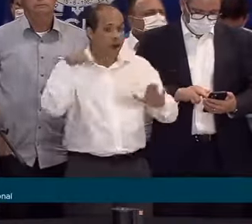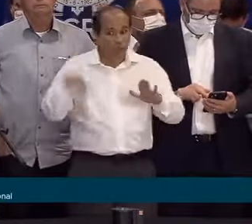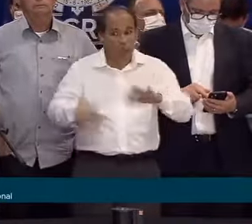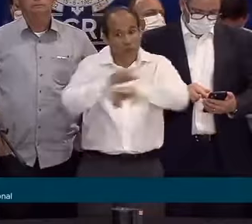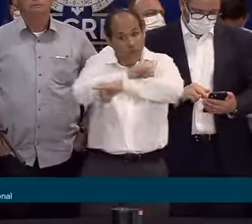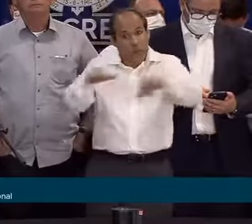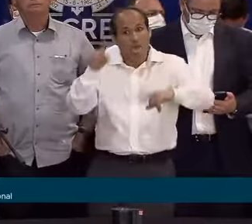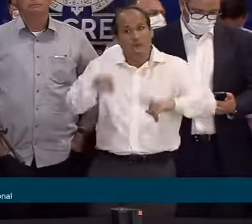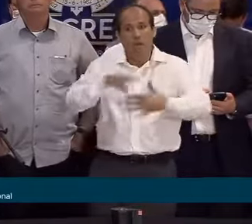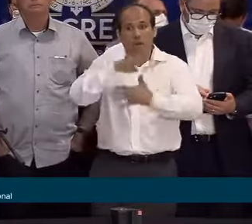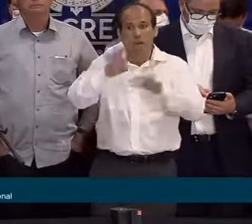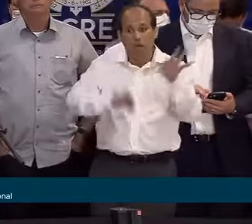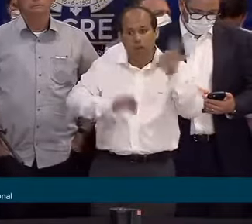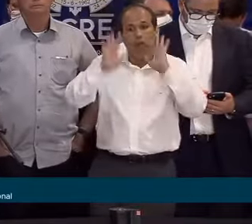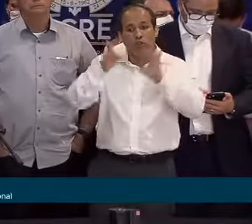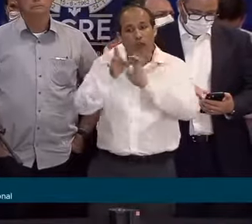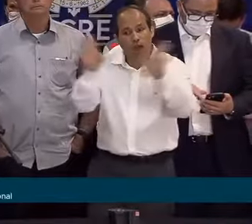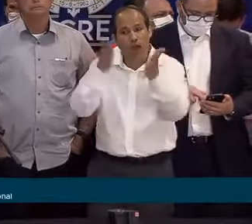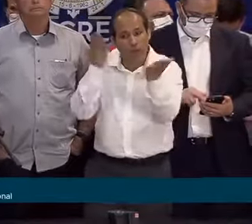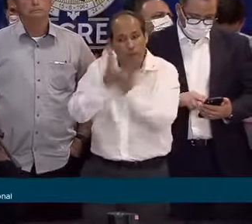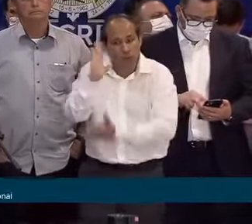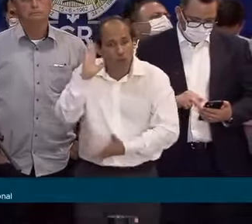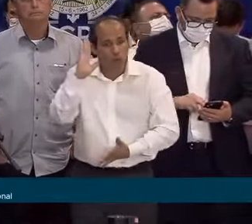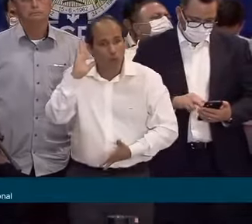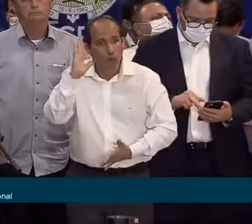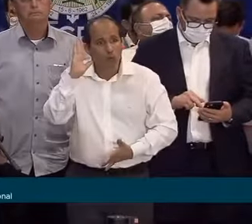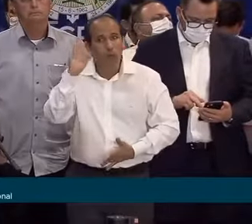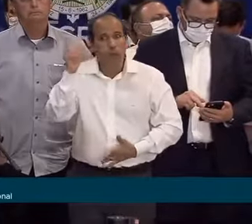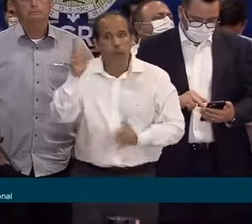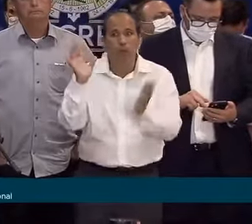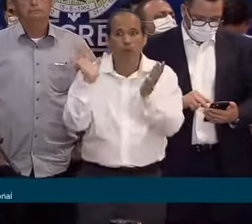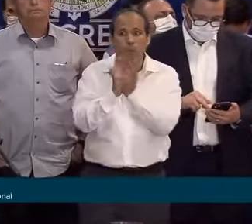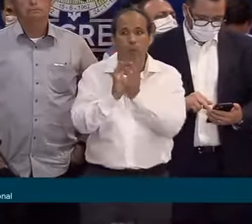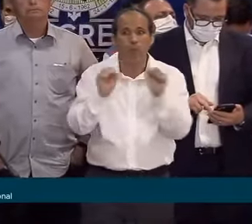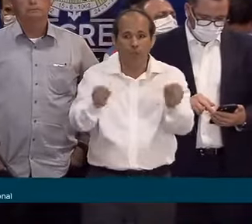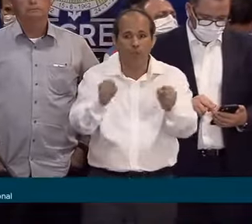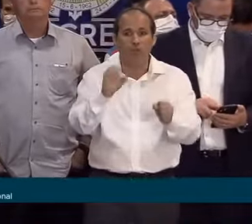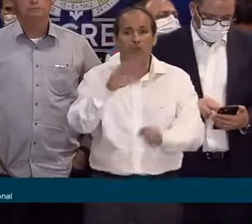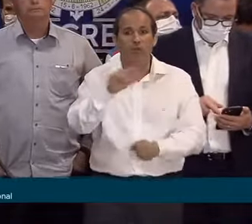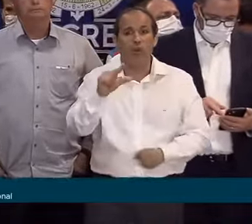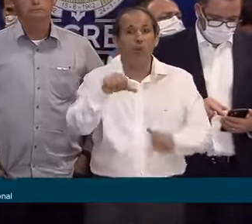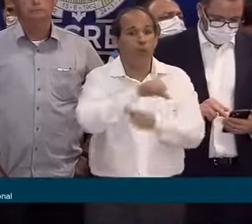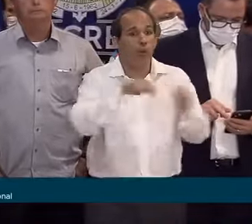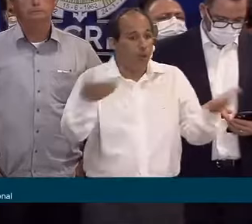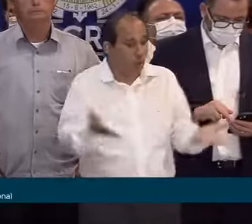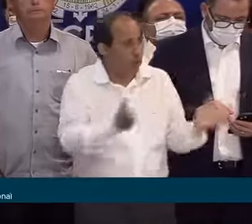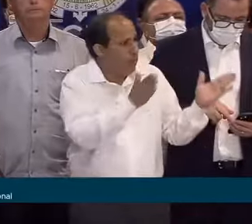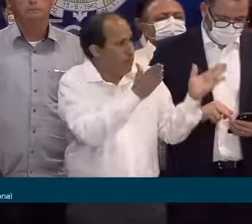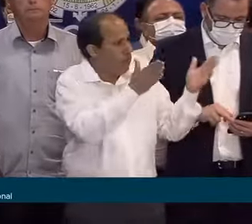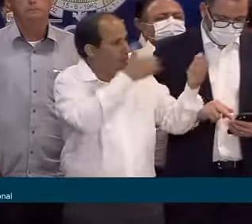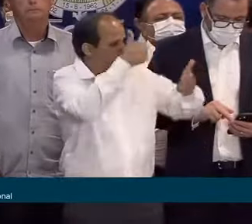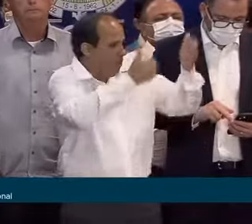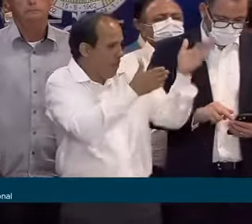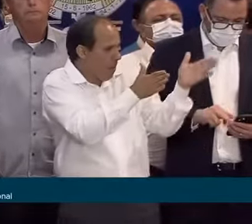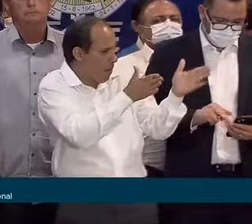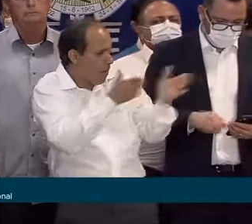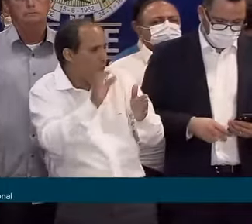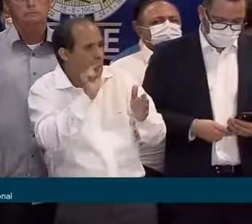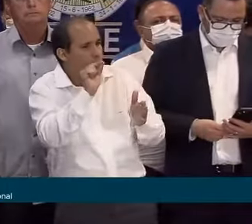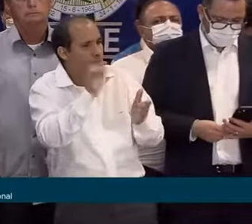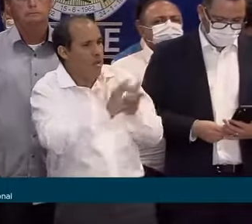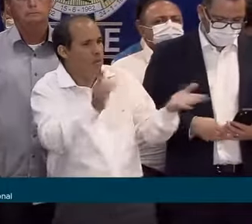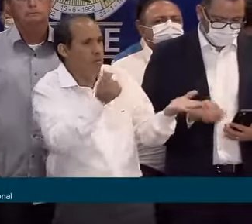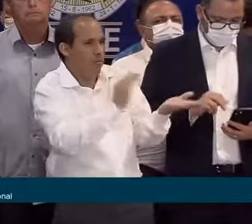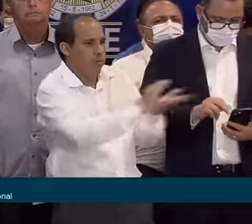aprovados, apresentados e aprovados, né, pela nossa Defesa Civil. E agora o nosso processo é de liberação do recurso, que